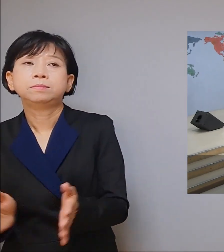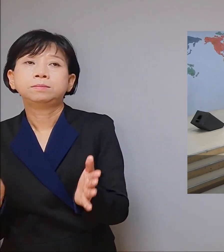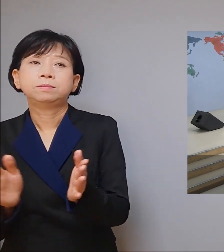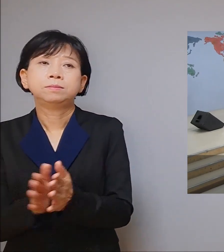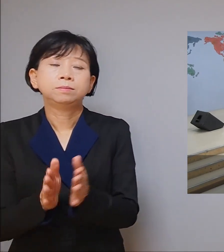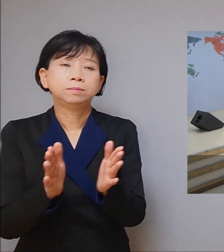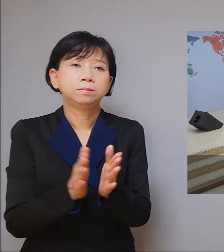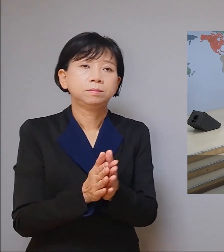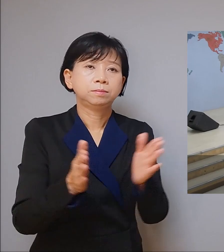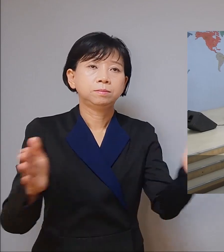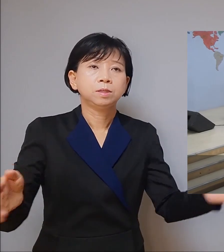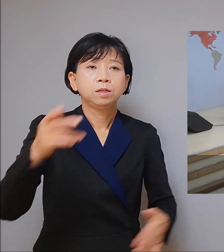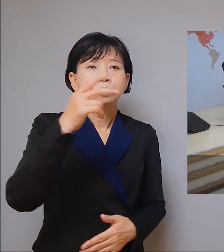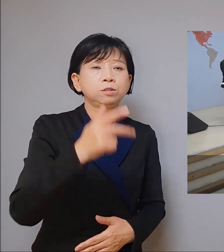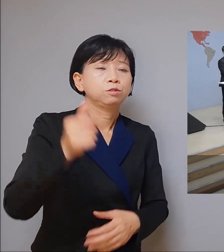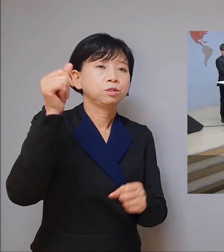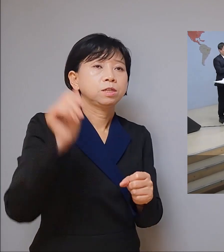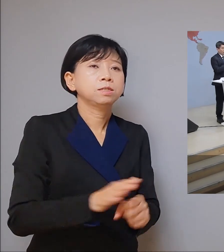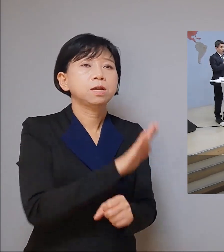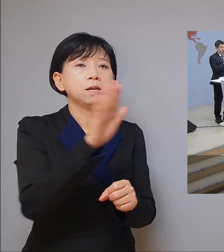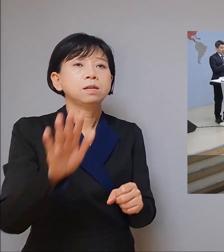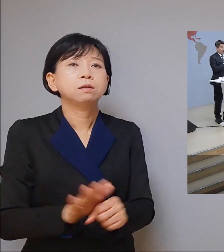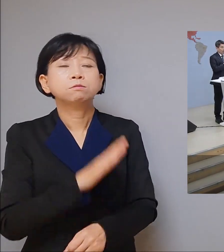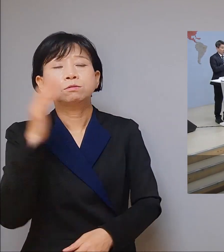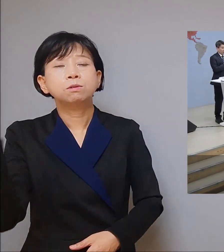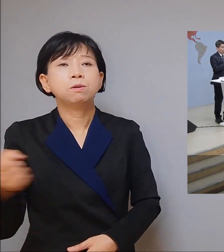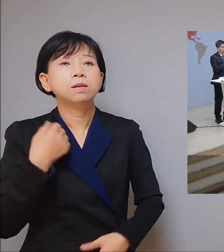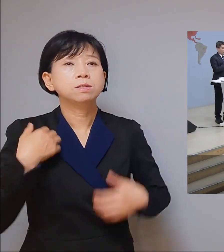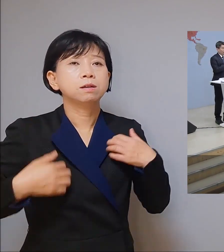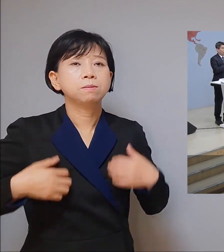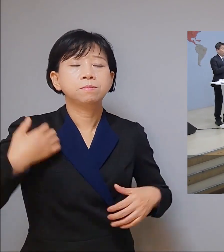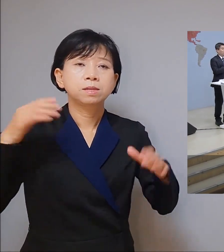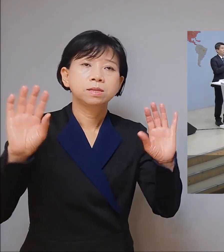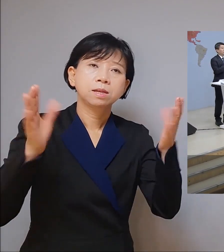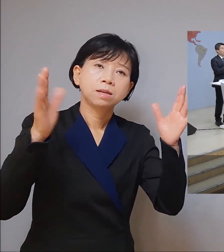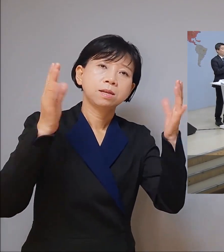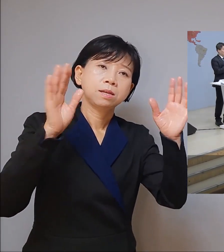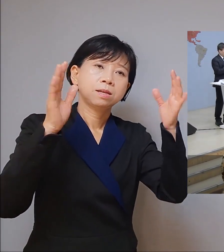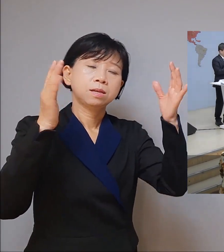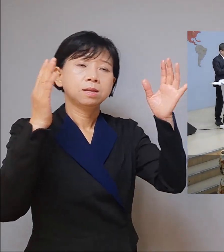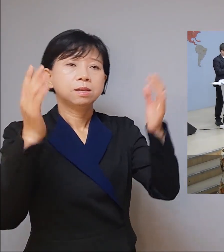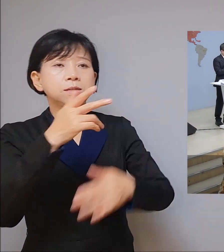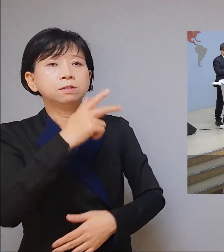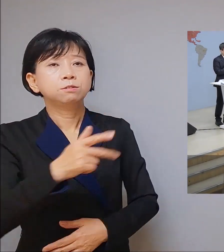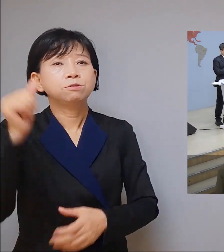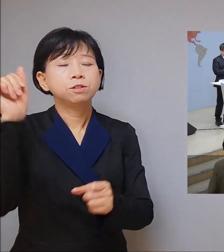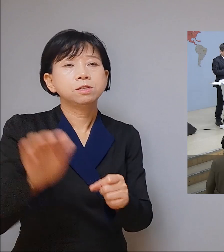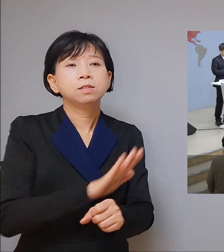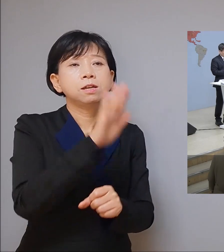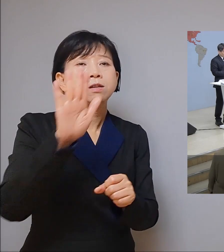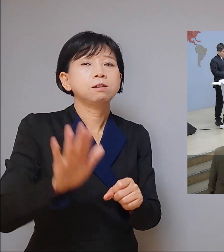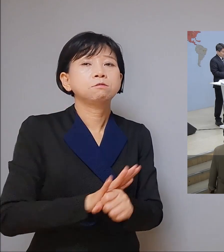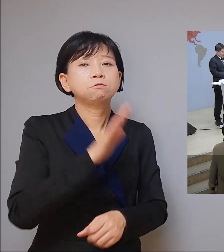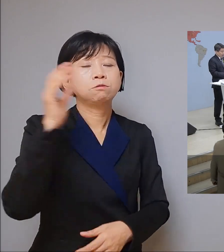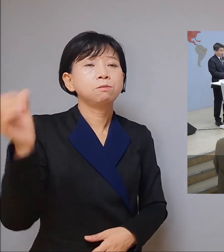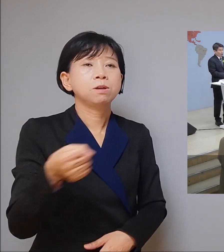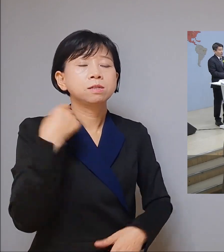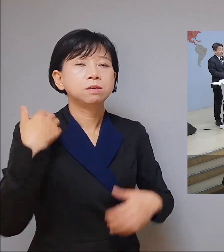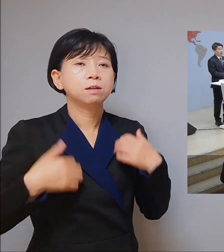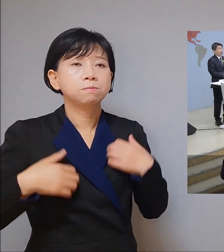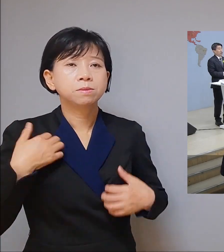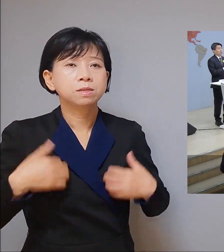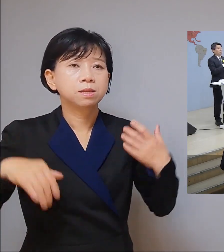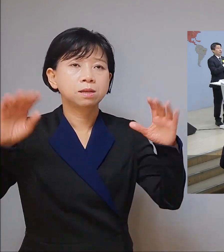주의 사랑으로 환영합니다. 주의 사랑으로 환영합니다. 주의